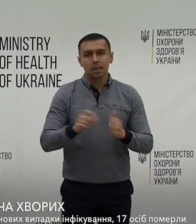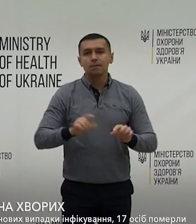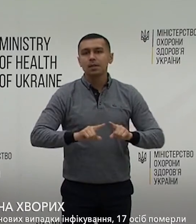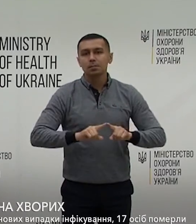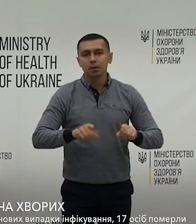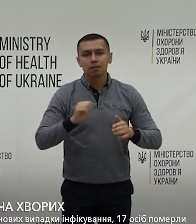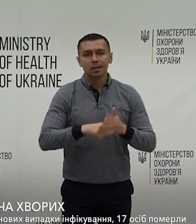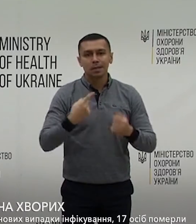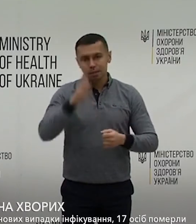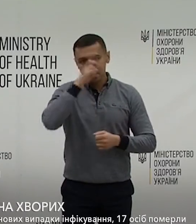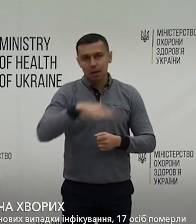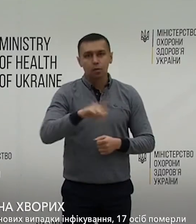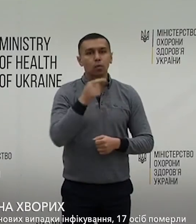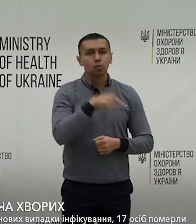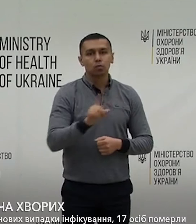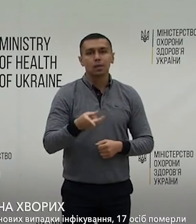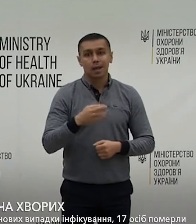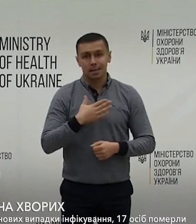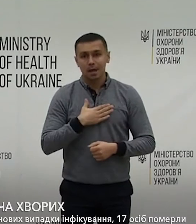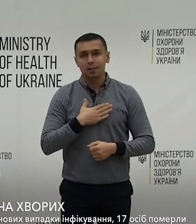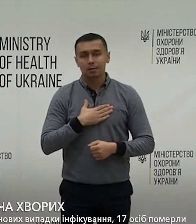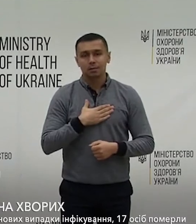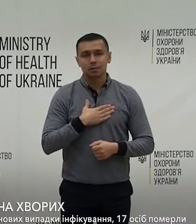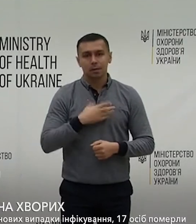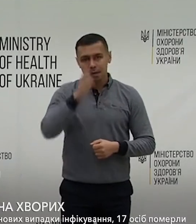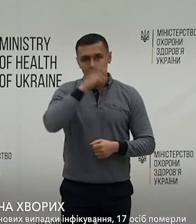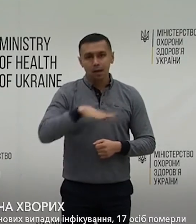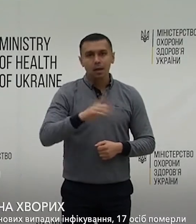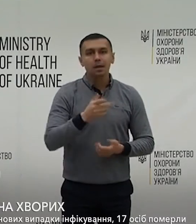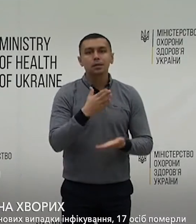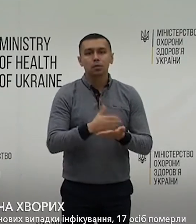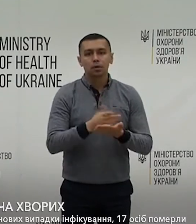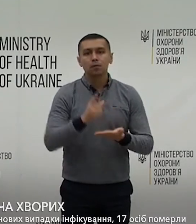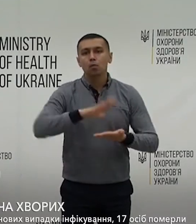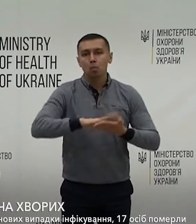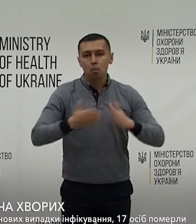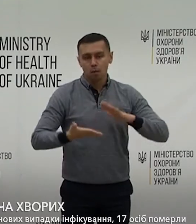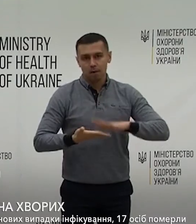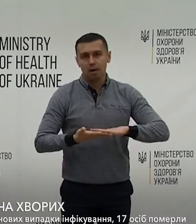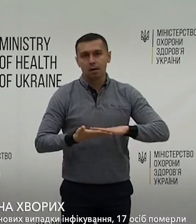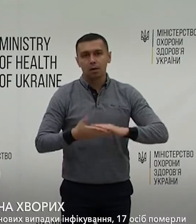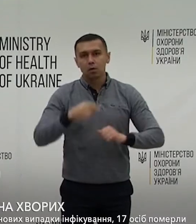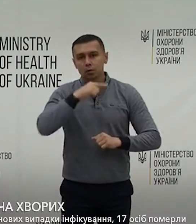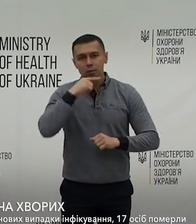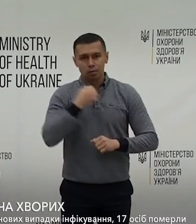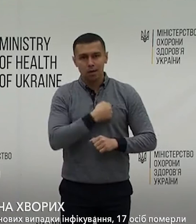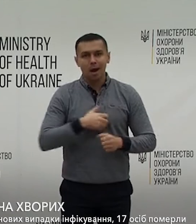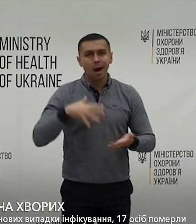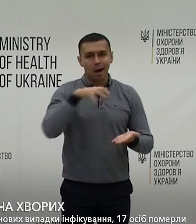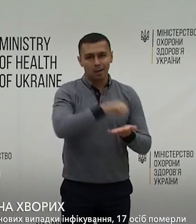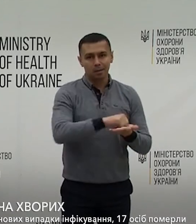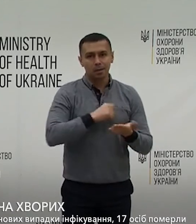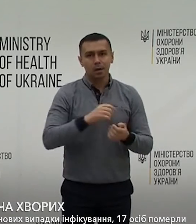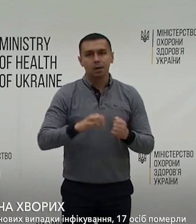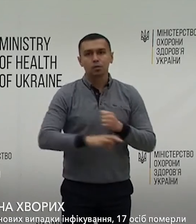відміну від інших країн, тому що для нас, країни, яка знаходиться в умовах російської агресії на